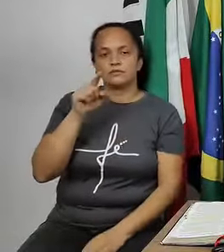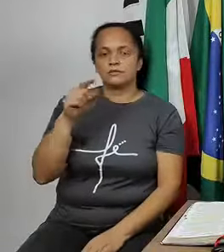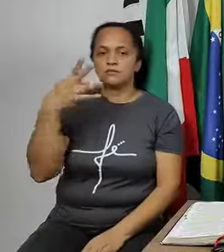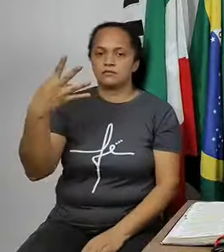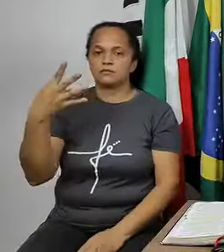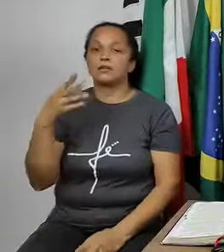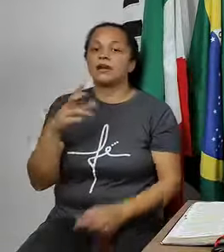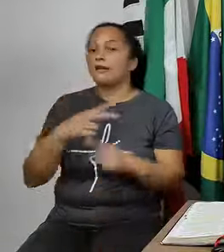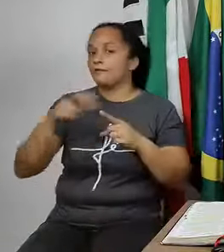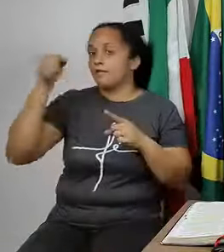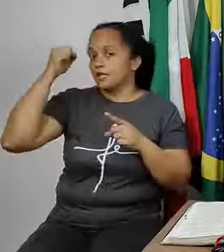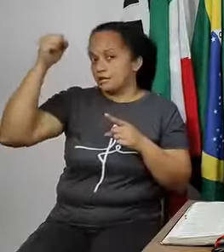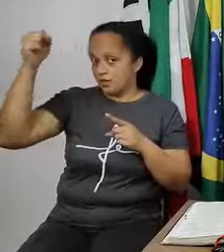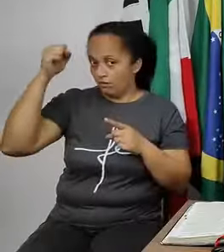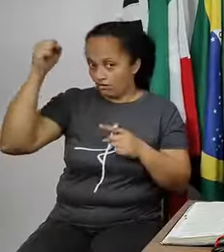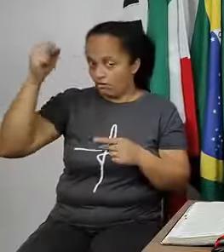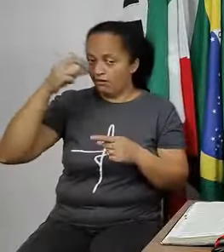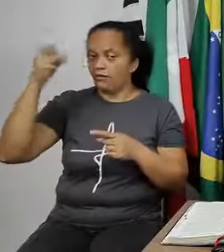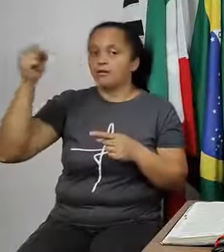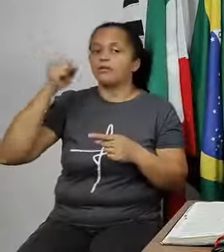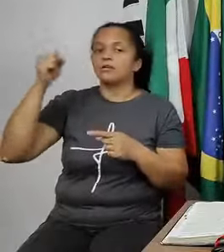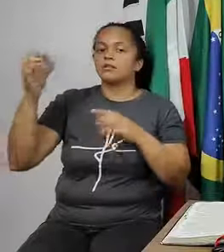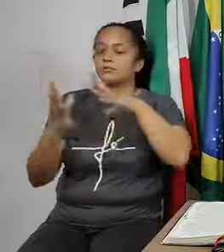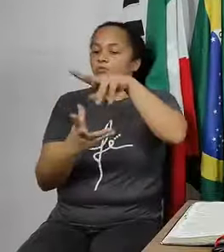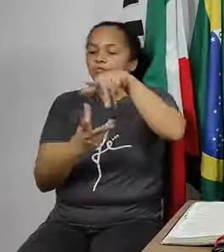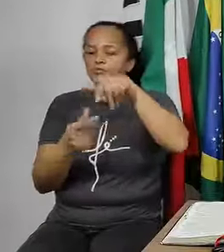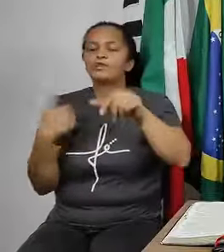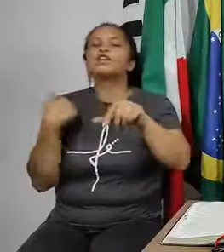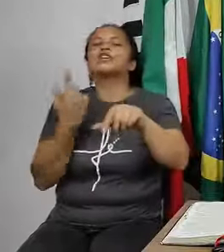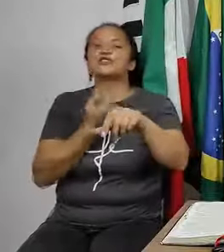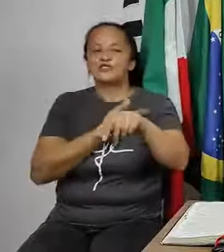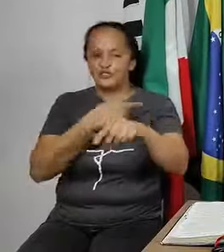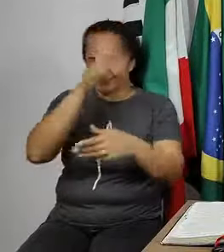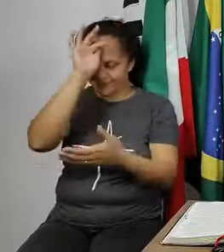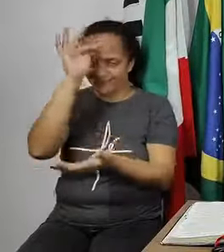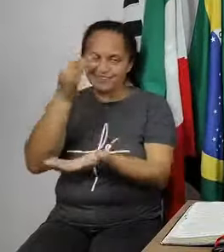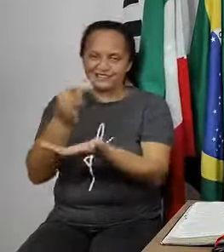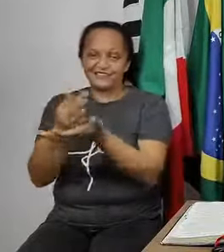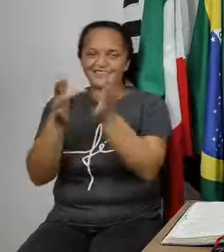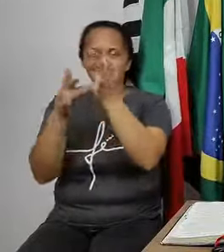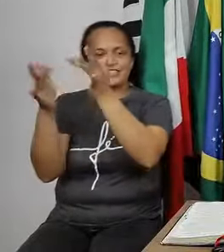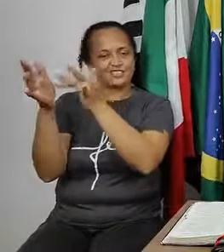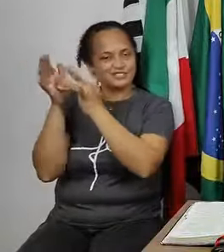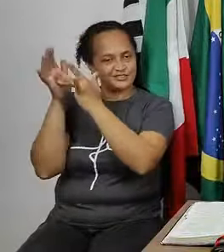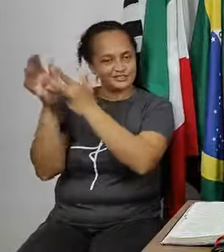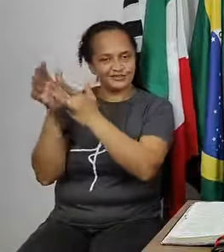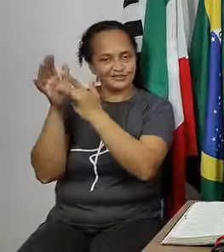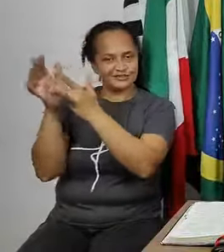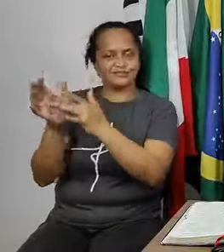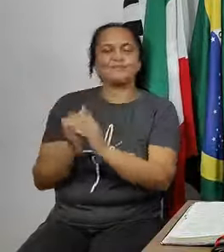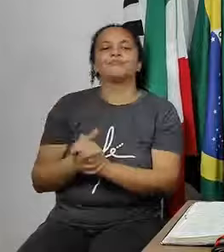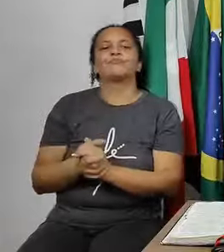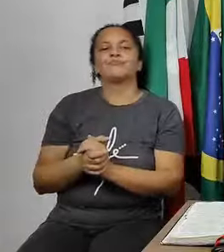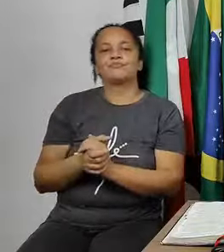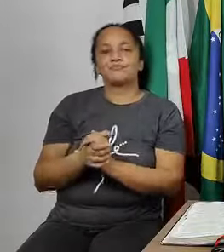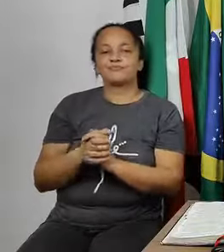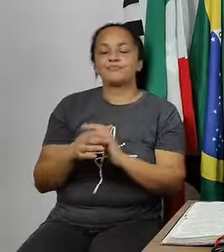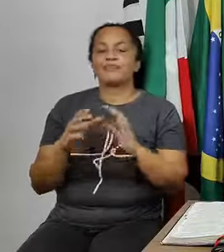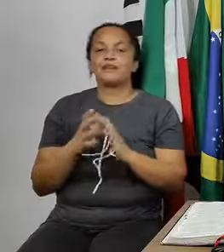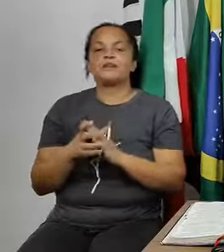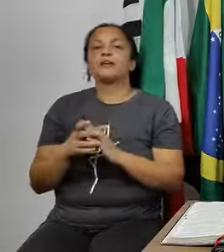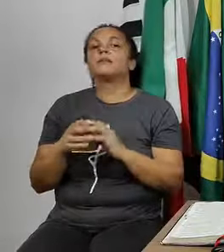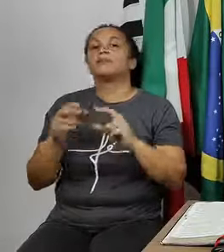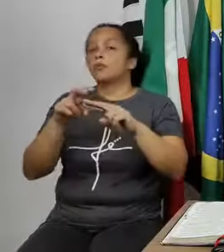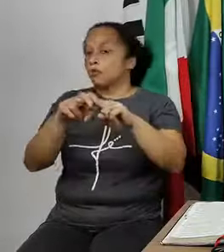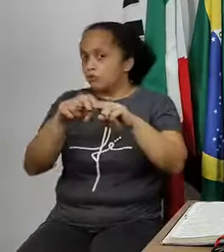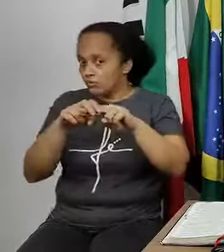é a nossa fé em Cristo. Glória a Deus. Marcos 11, 23, diz que através da